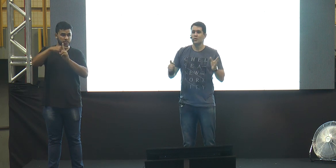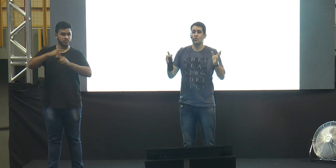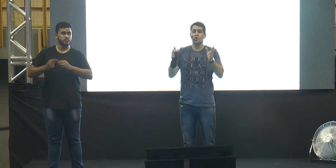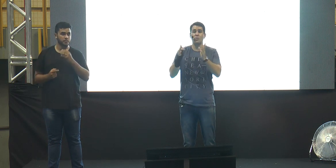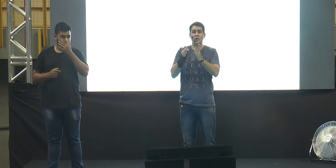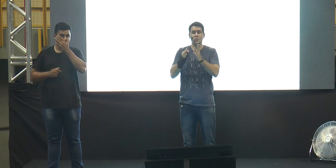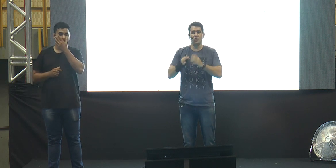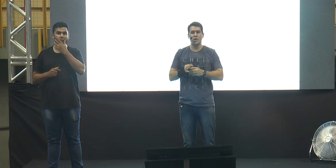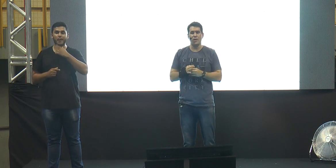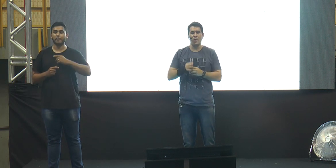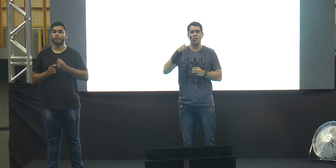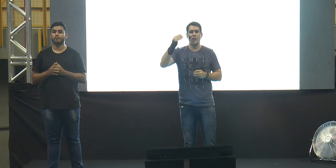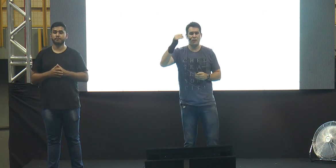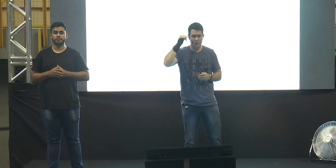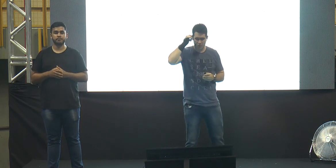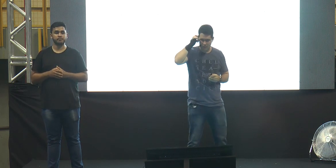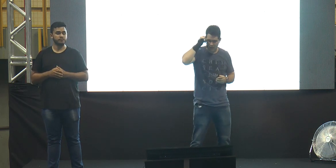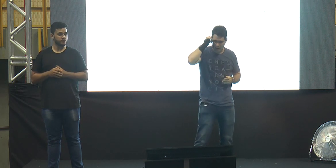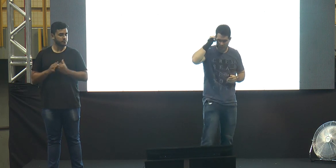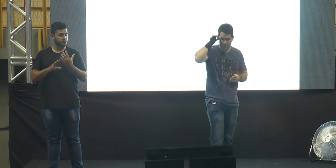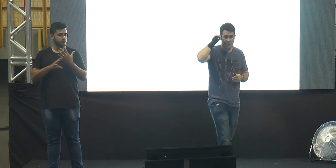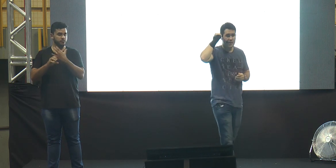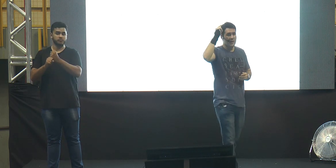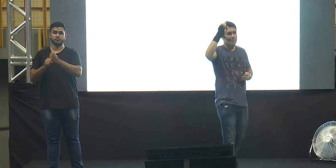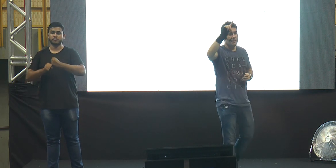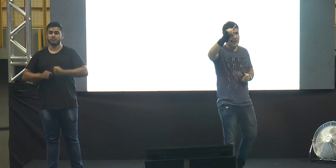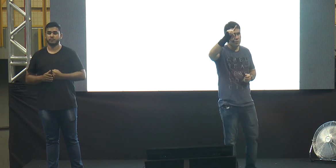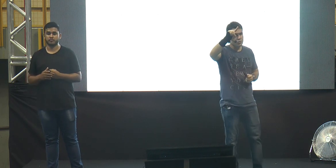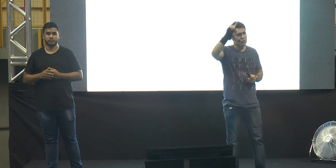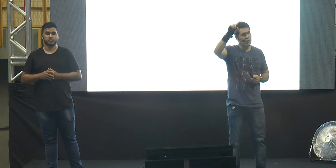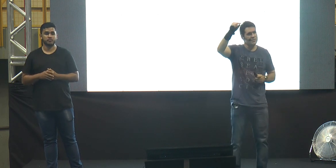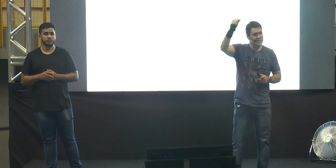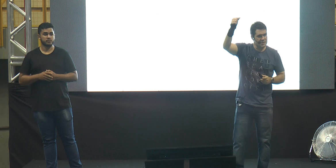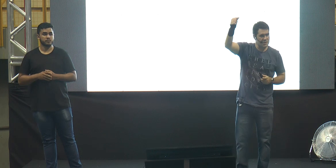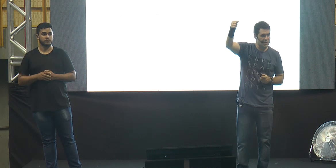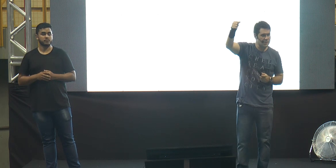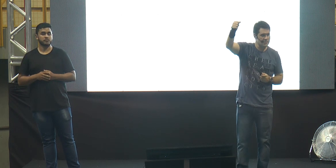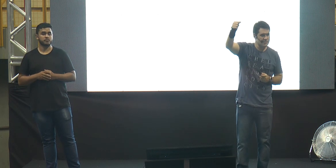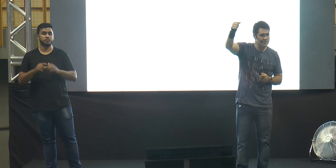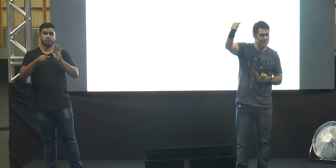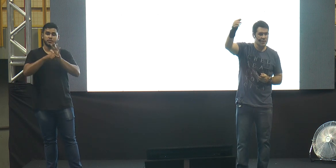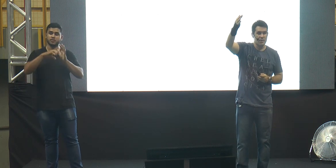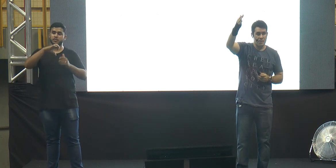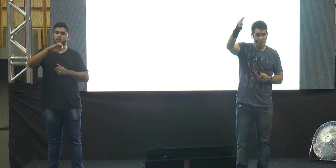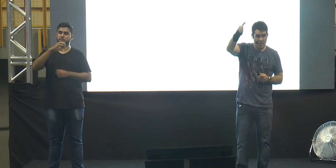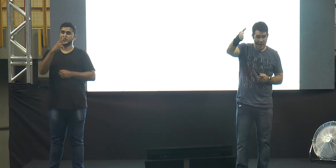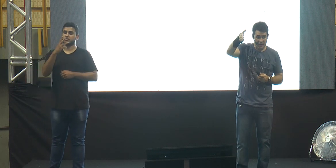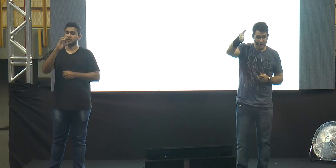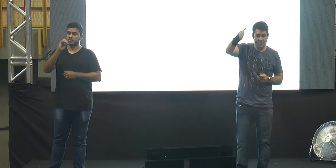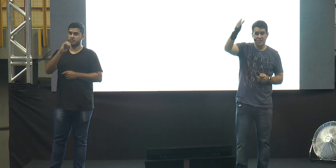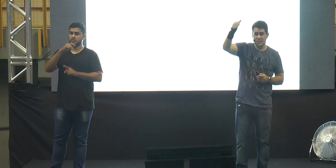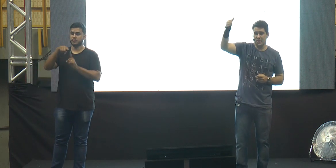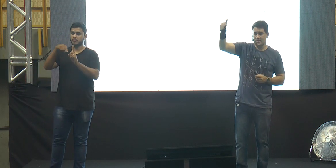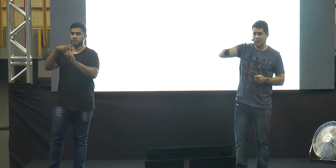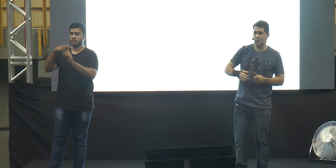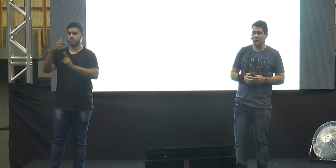Mais. Somando o ΔH, como é que fica o ΔH? Menos 930